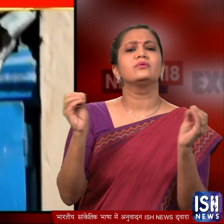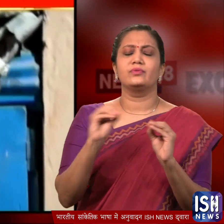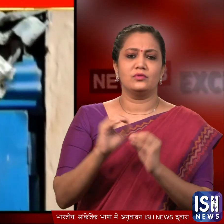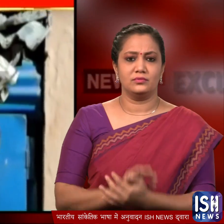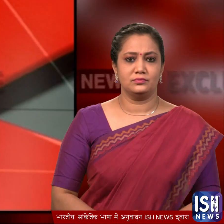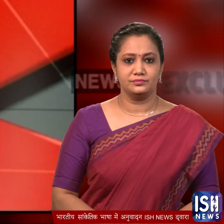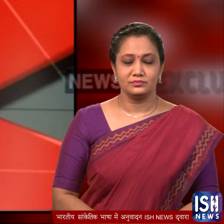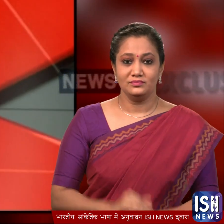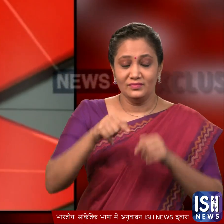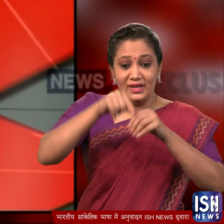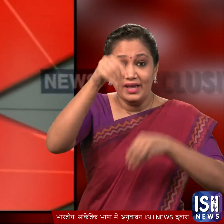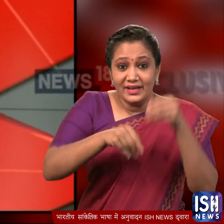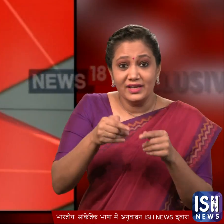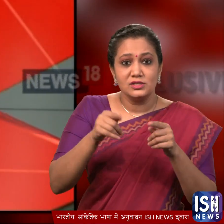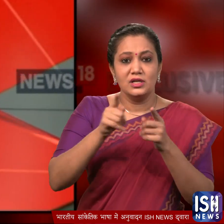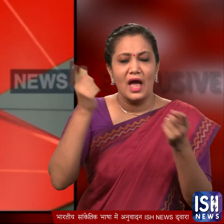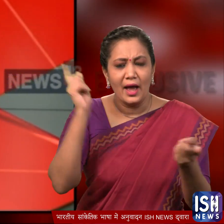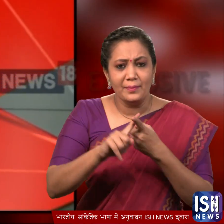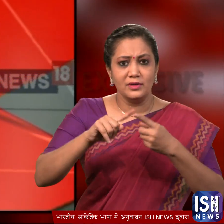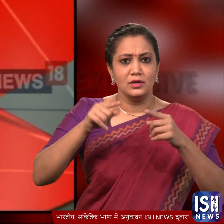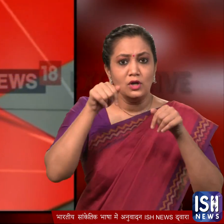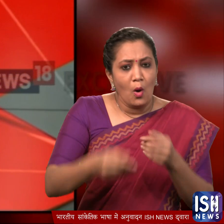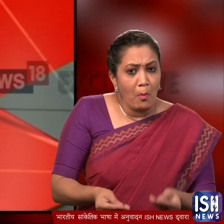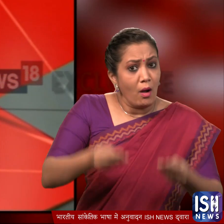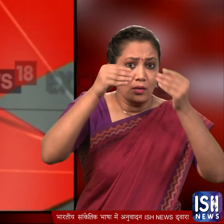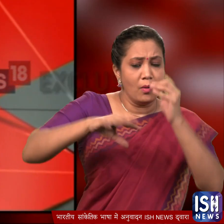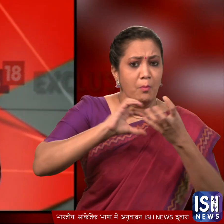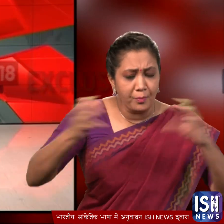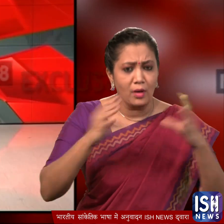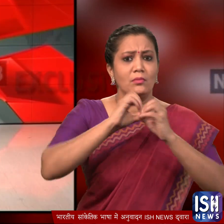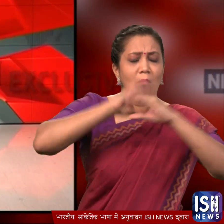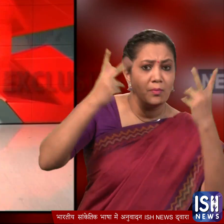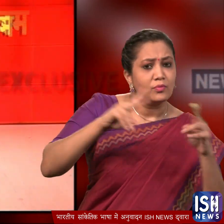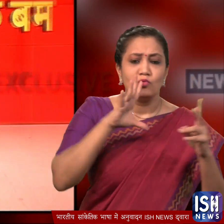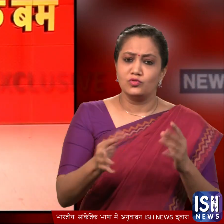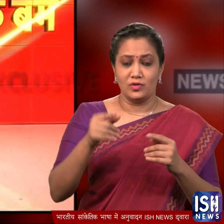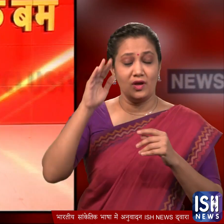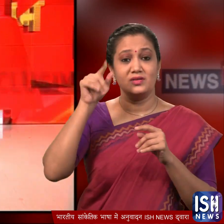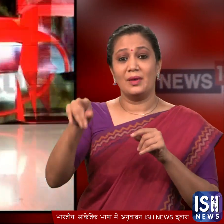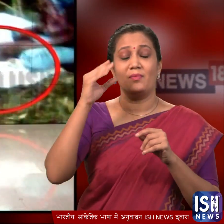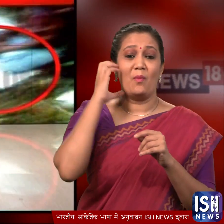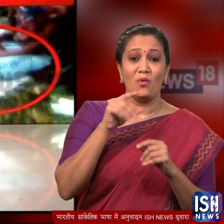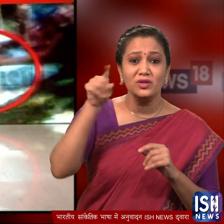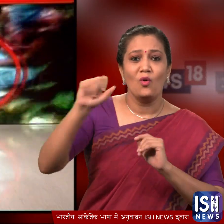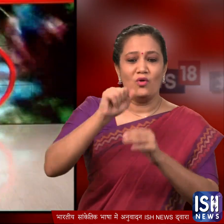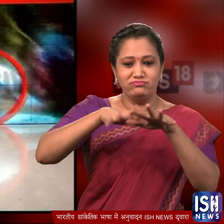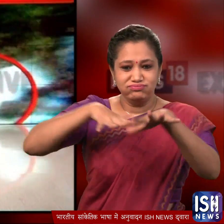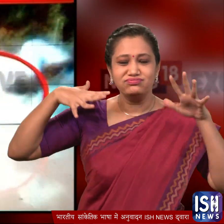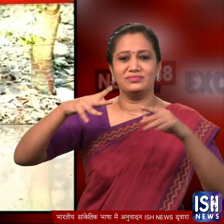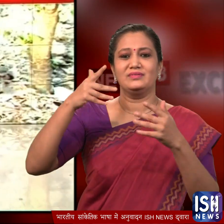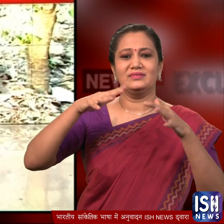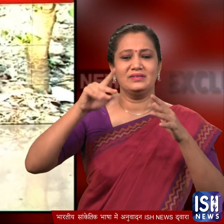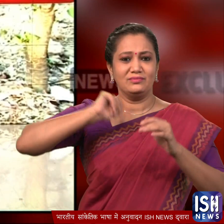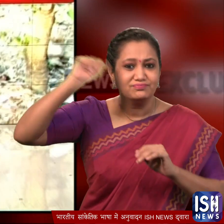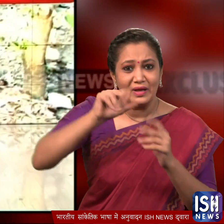नुकसान नहीं हुआ, लेकिन चुनाव में बम माफिया के सक्रिय होने की बात पर मोहर जरूर लग गई। प्रधानमंत्री नरेंद्र मोदी ने भी अपनी रैली में